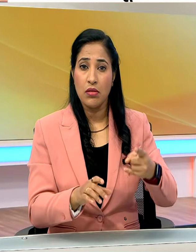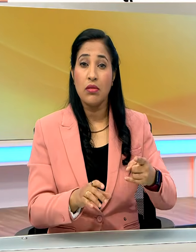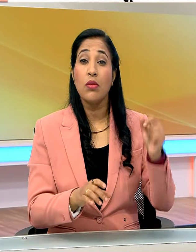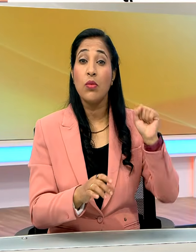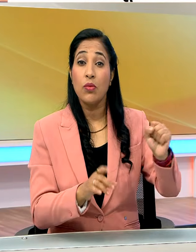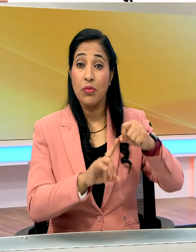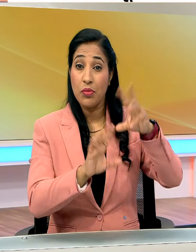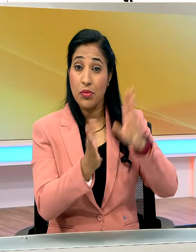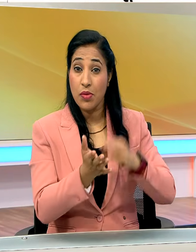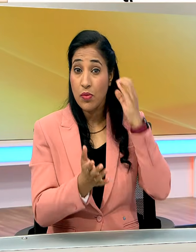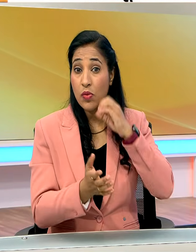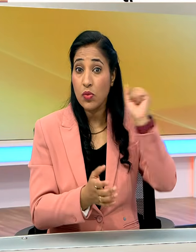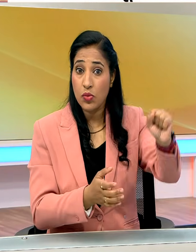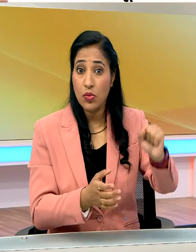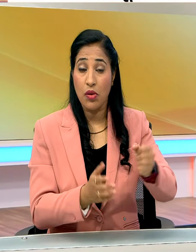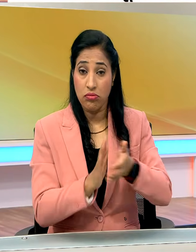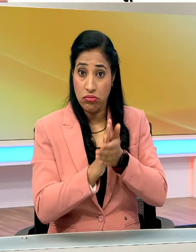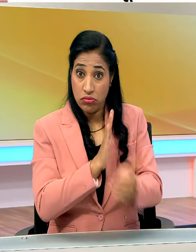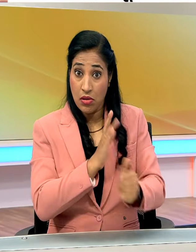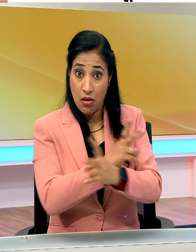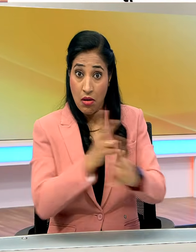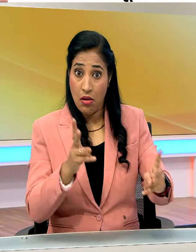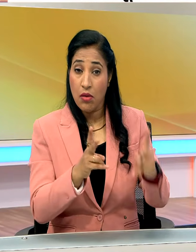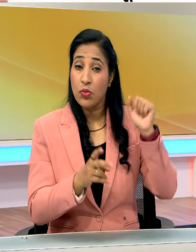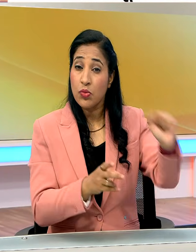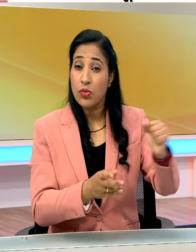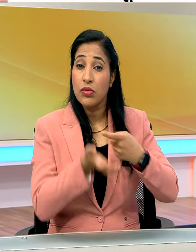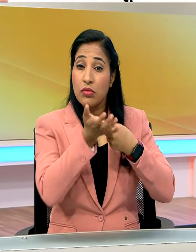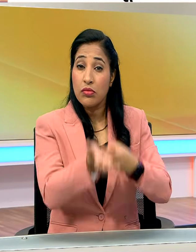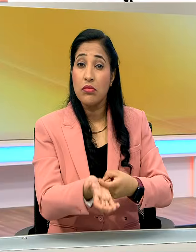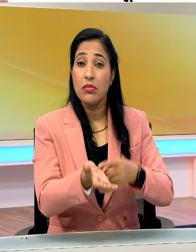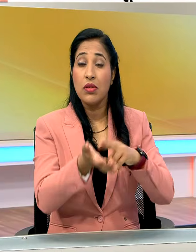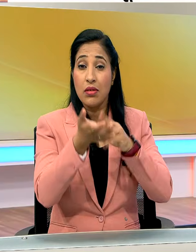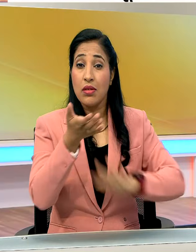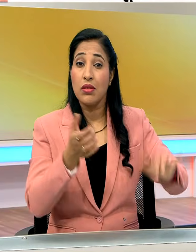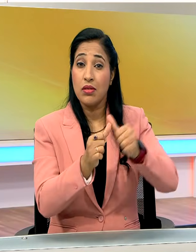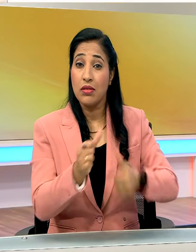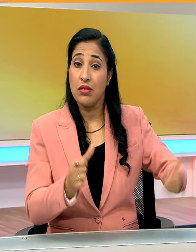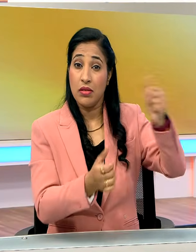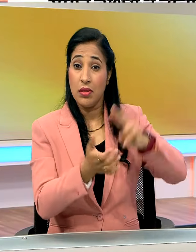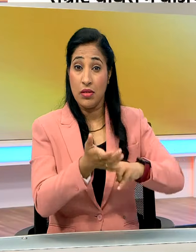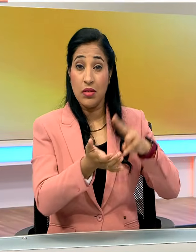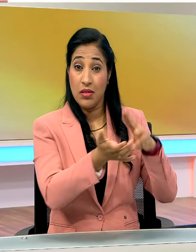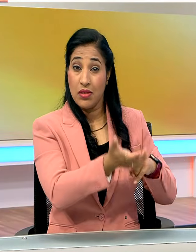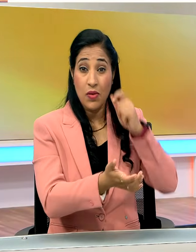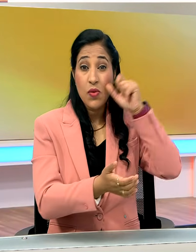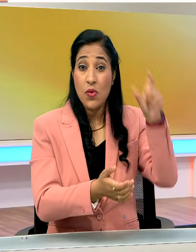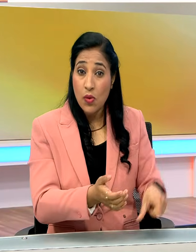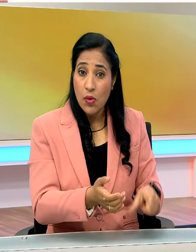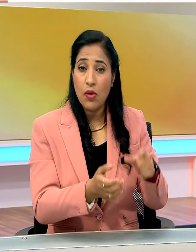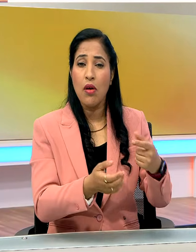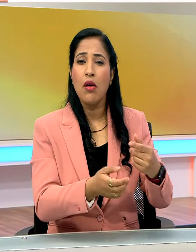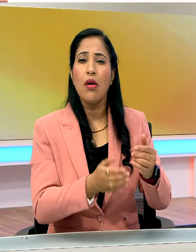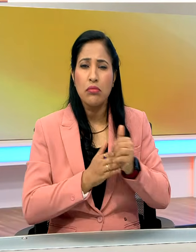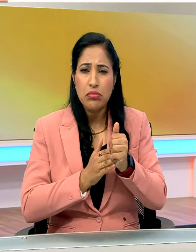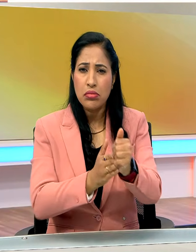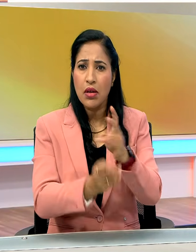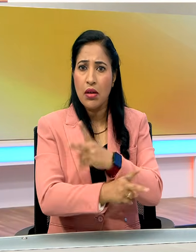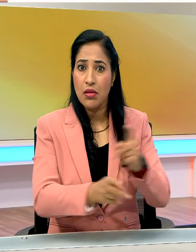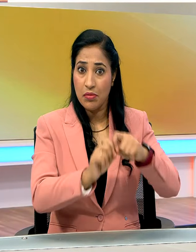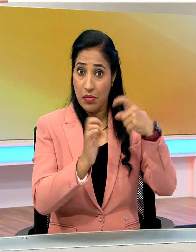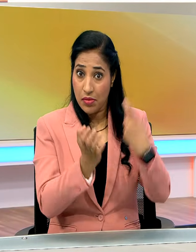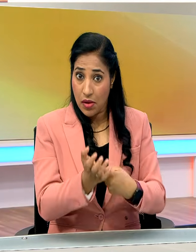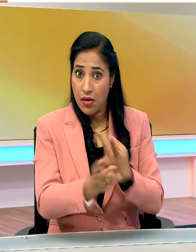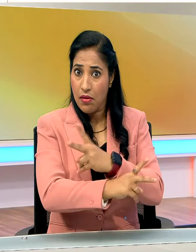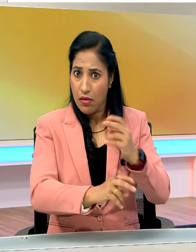प्रधानमंत्री नरेंद्र मोदी जी के कुशल नेतृत्व और माननीय राष्ट्रीय अध्यक्ष नितिन नवीन जी के मार्गदर्शन में मैं बिहार को विकास,